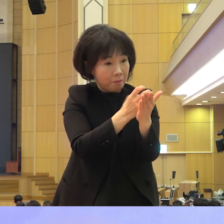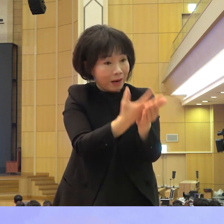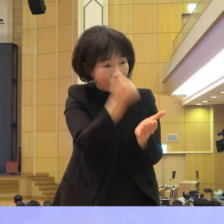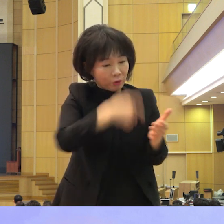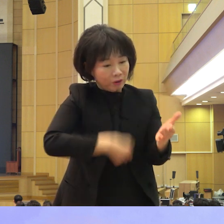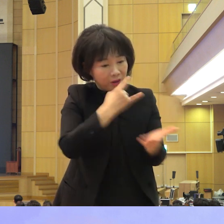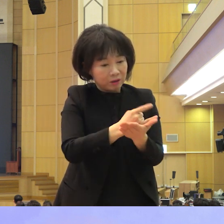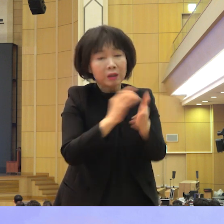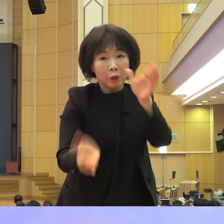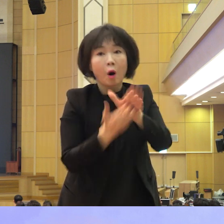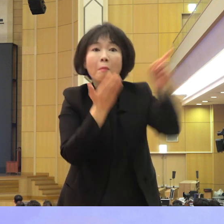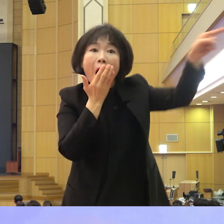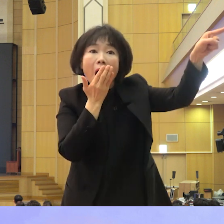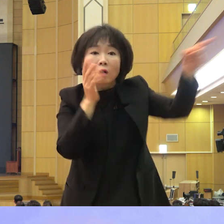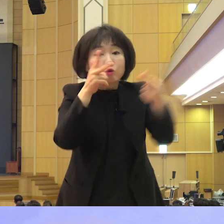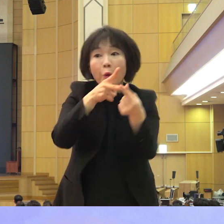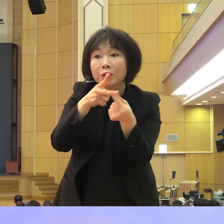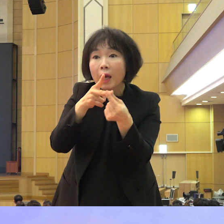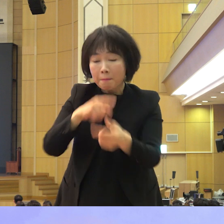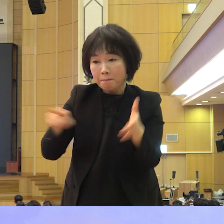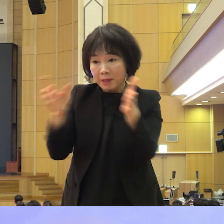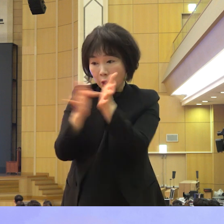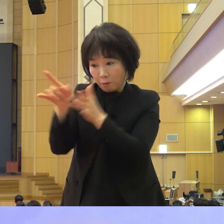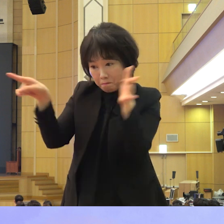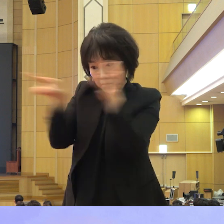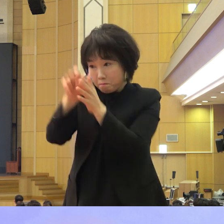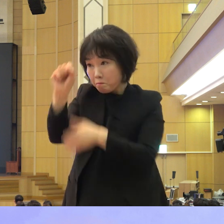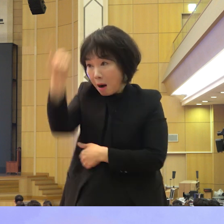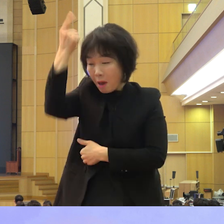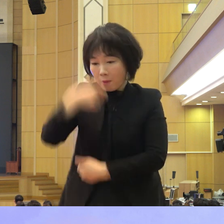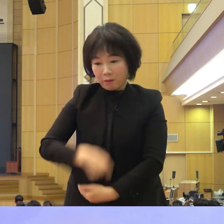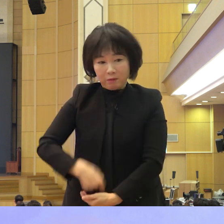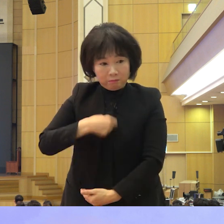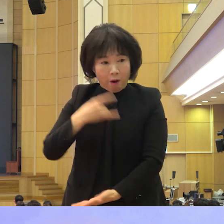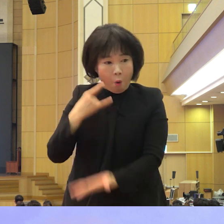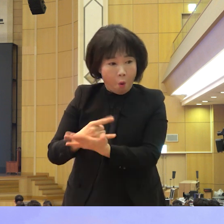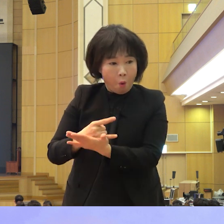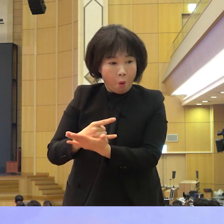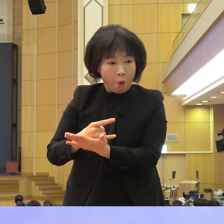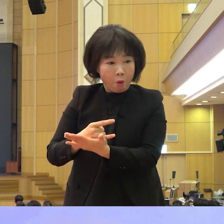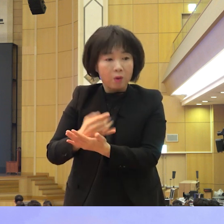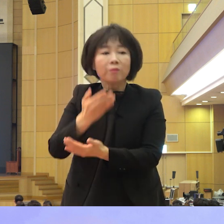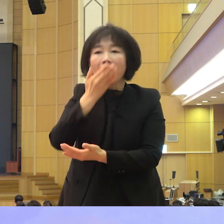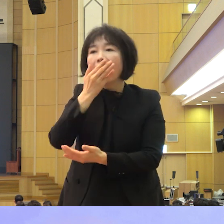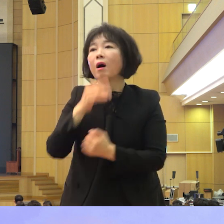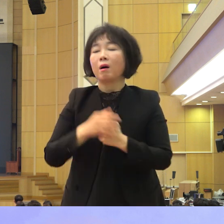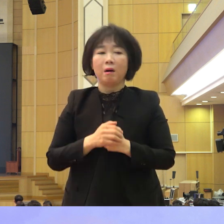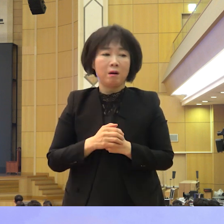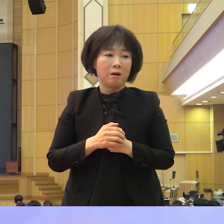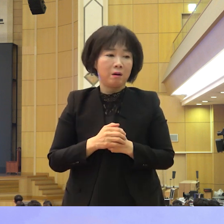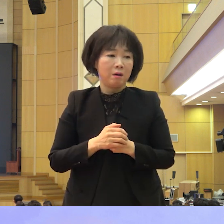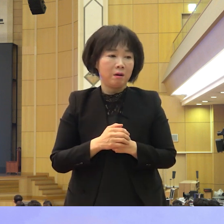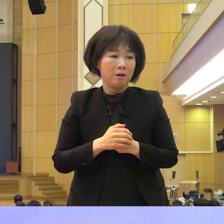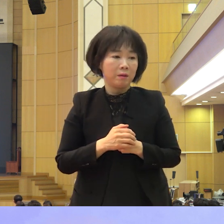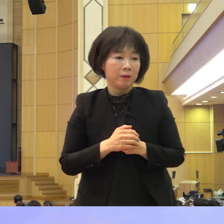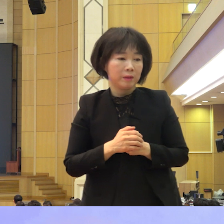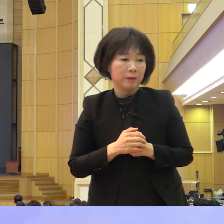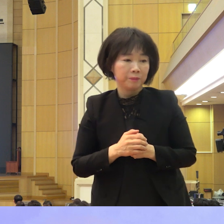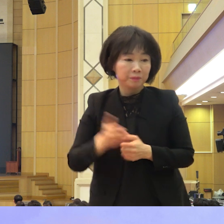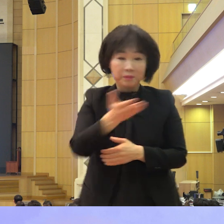있고, 믿음으로 말미암는 의가 있는데, 믿음으로 말미암는 의는 이같이 말하되,